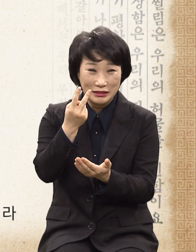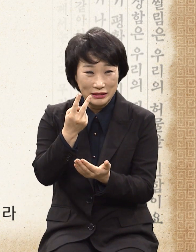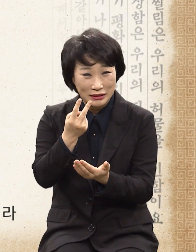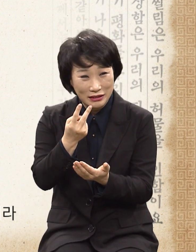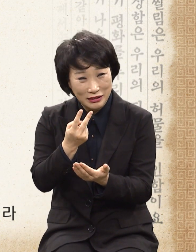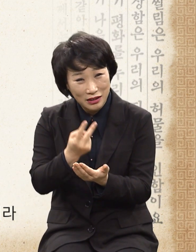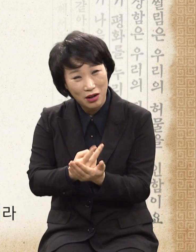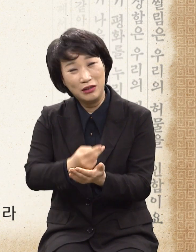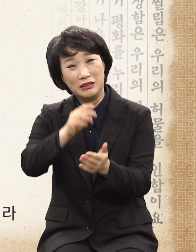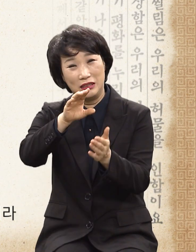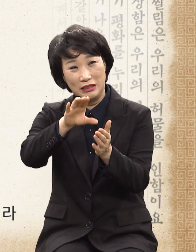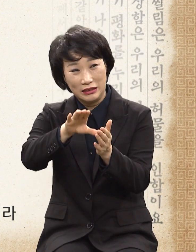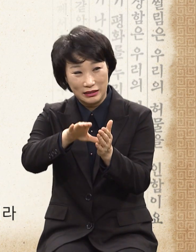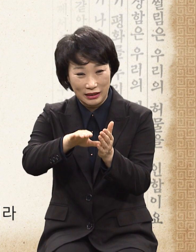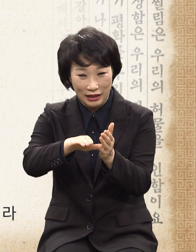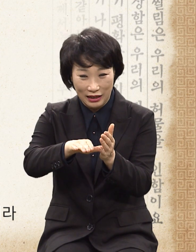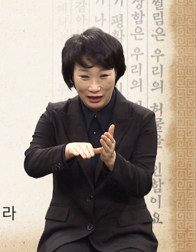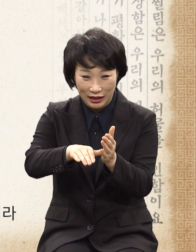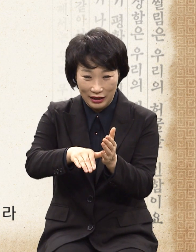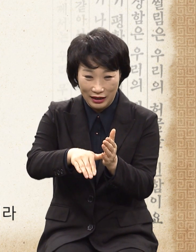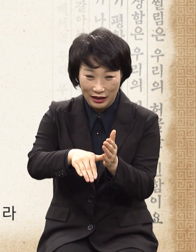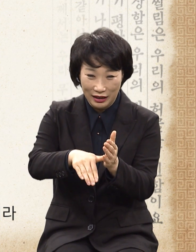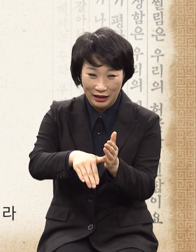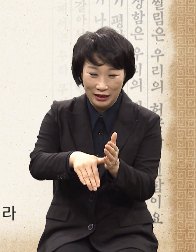못해 쓰러질